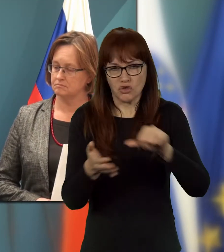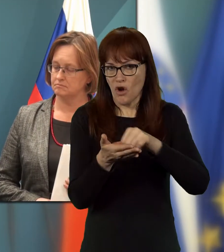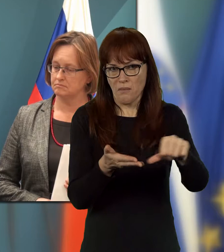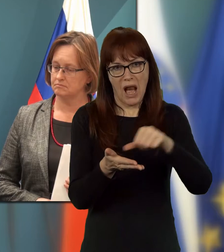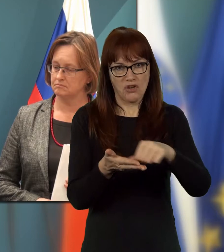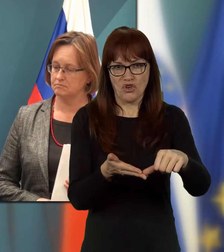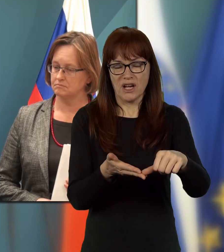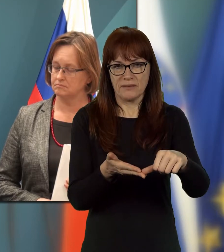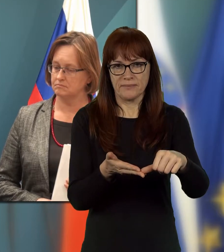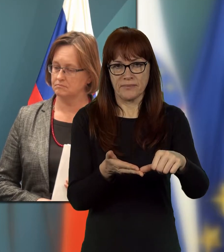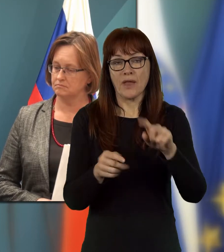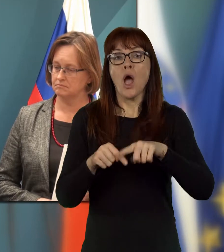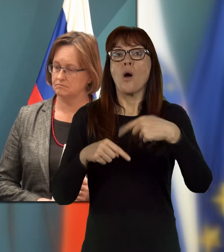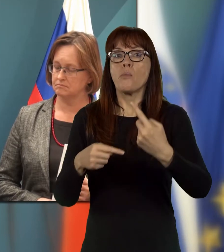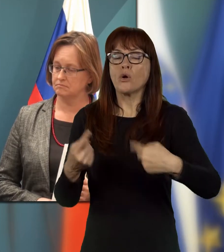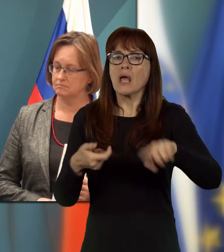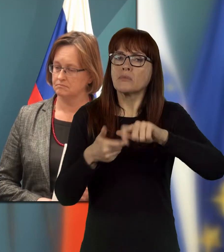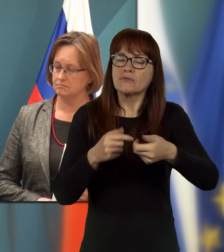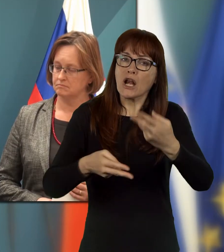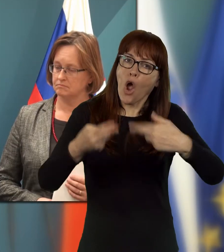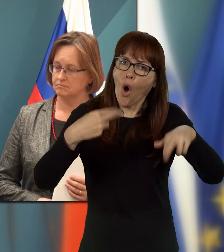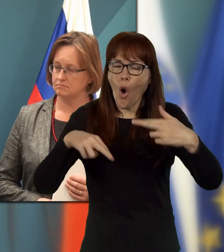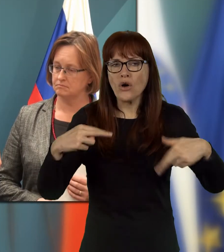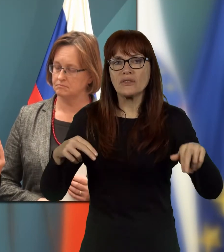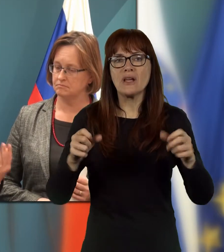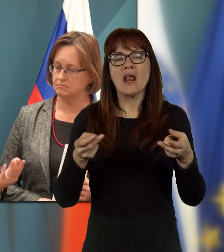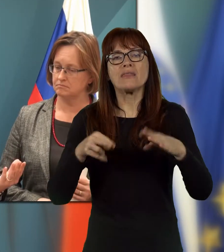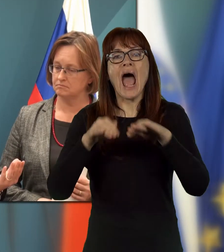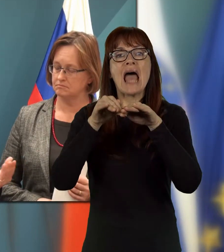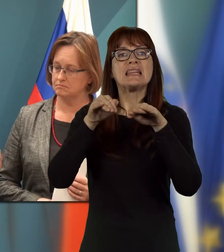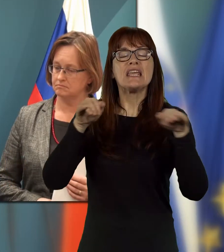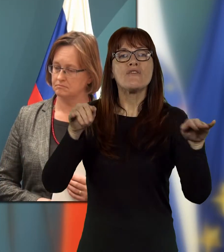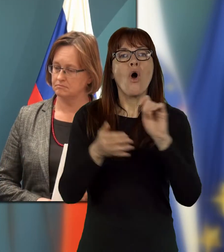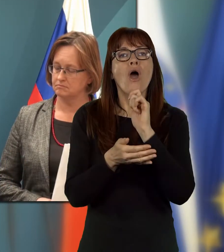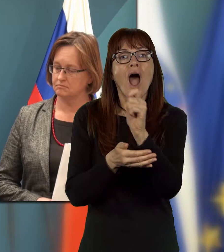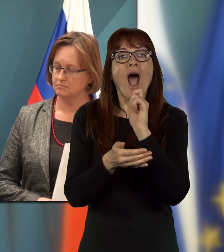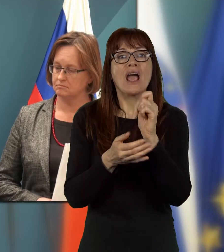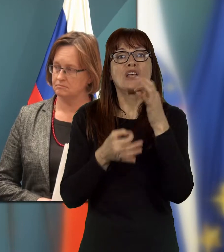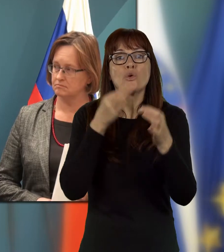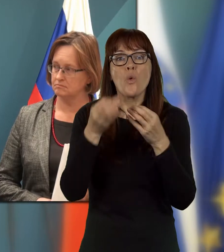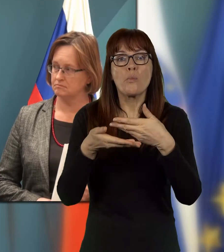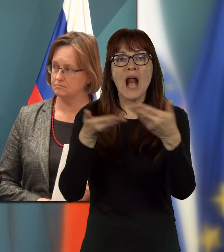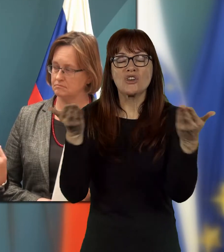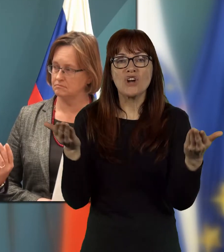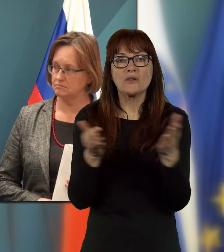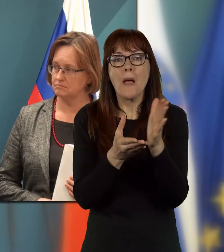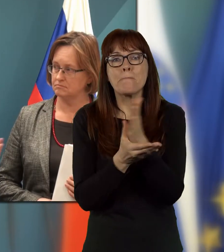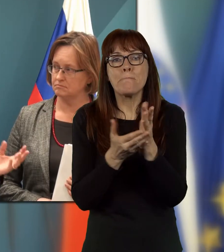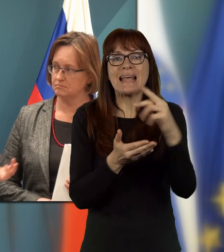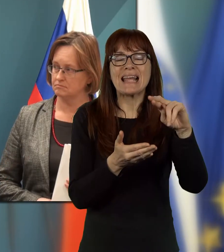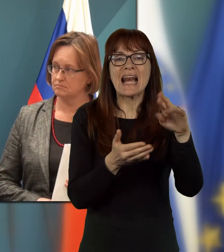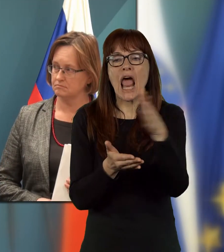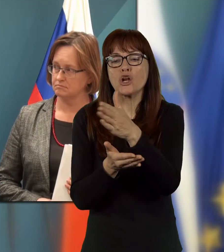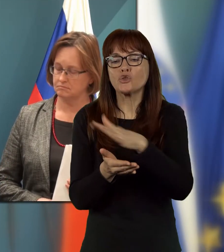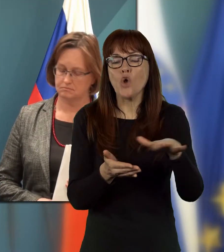pač ničesar plačali. Potem so se stvari odvijale tako na nivoju pač anketnih vprašalnikov, kot na